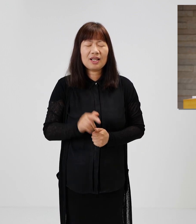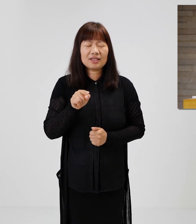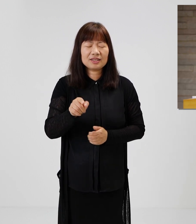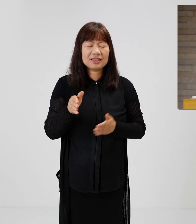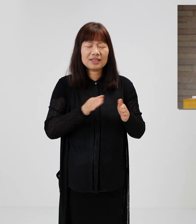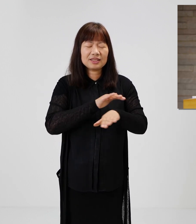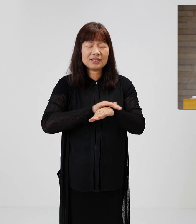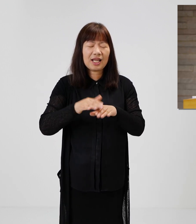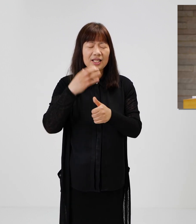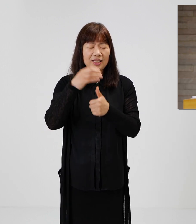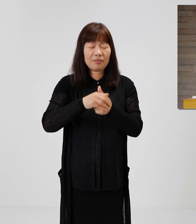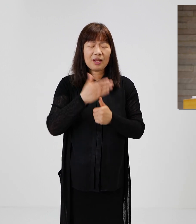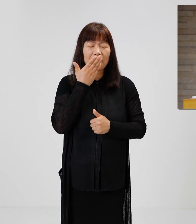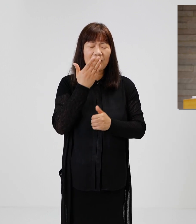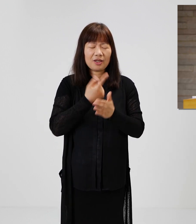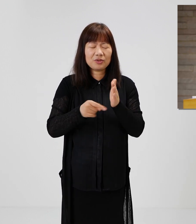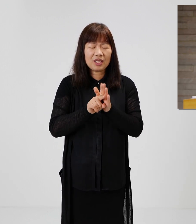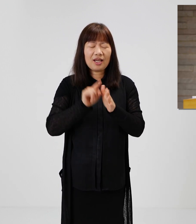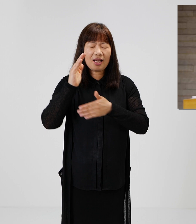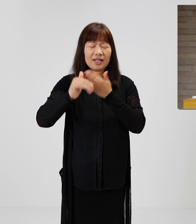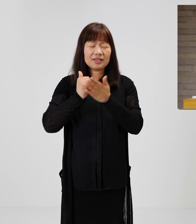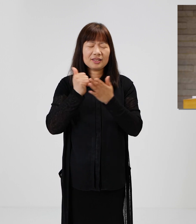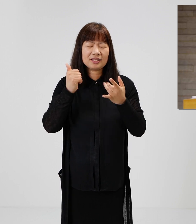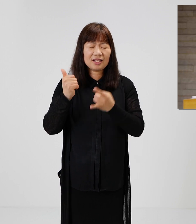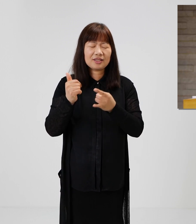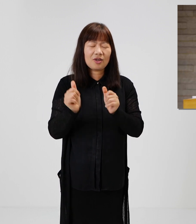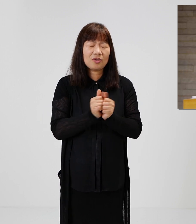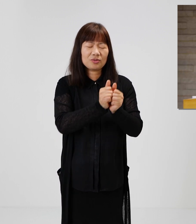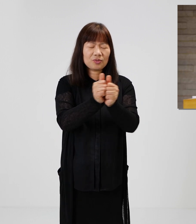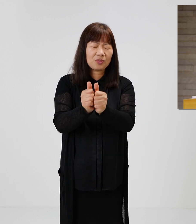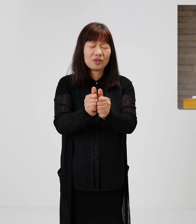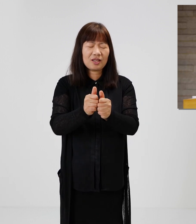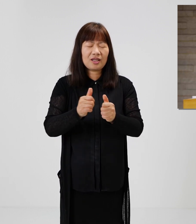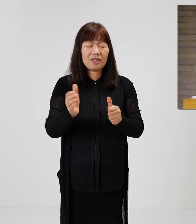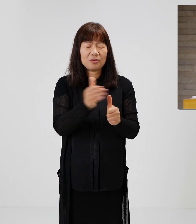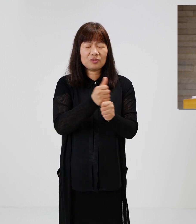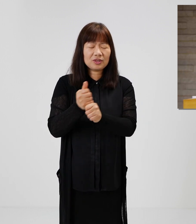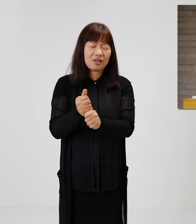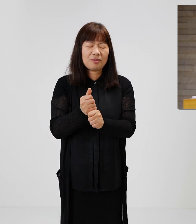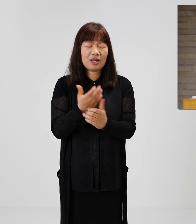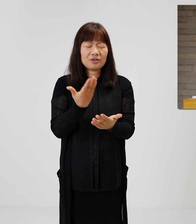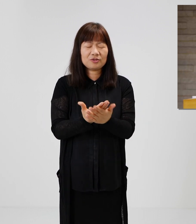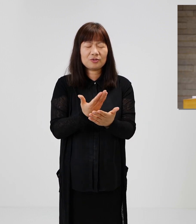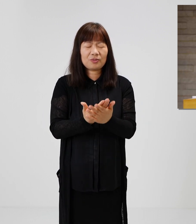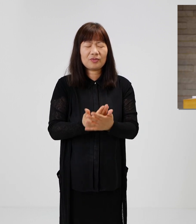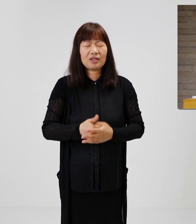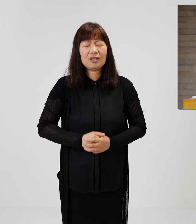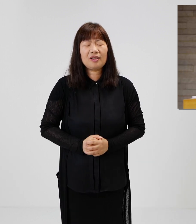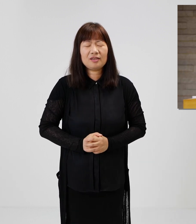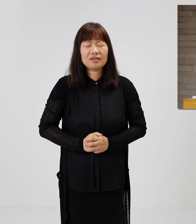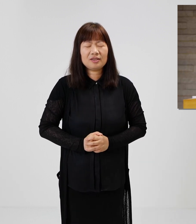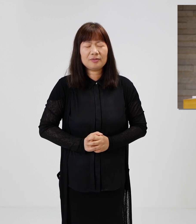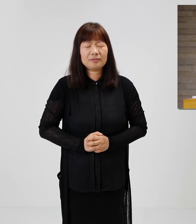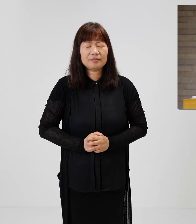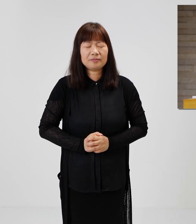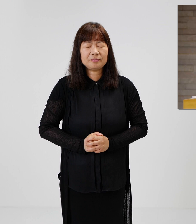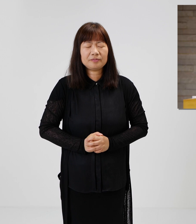잘 감당할 수 있도록 하나님께서 동행에 붙잡아 주시옵소서.